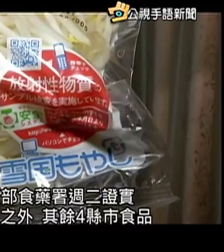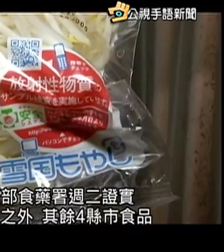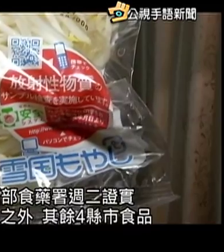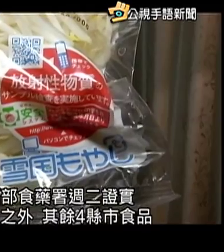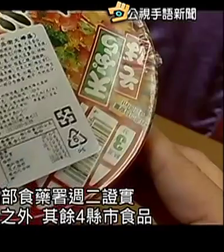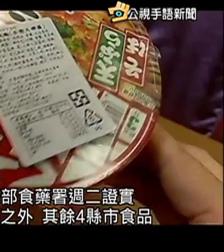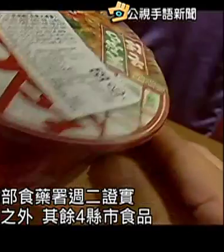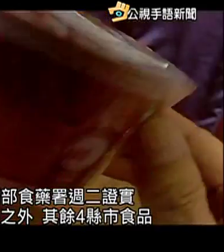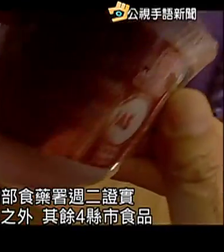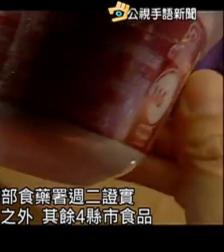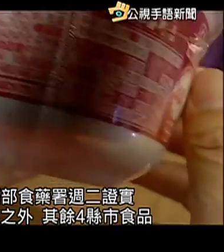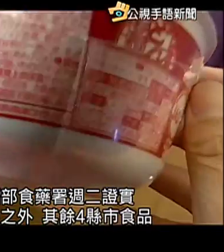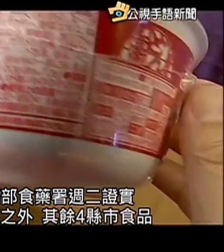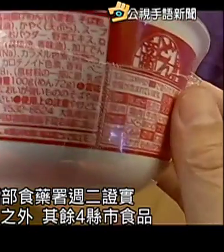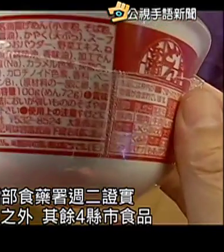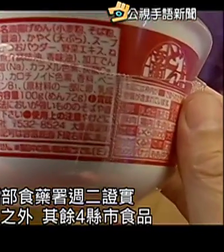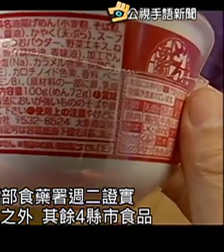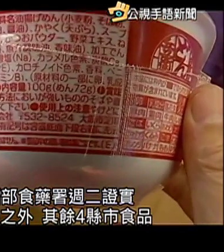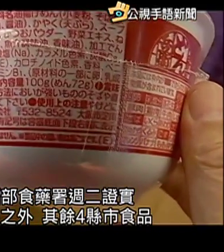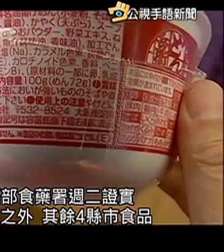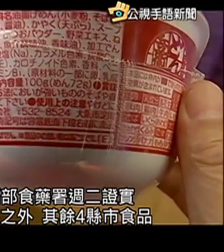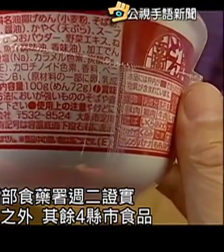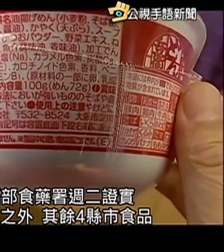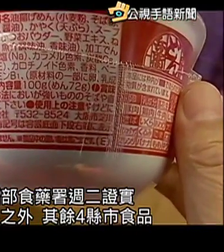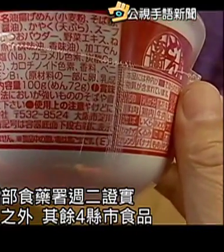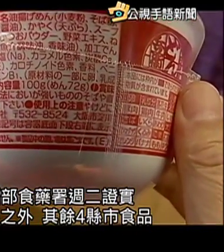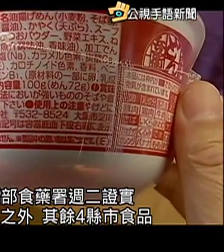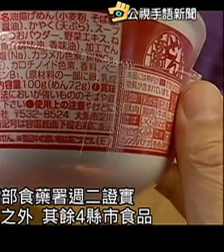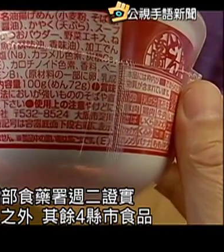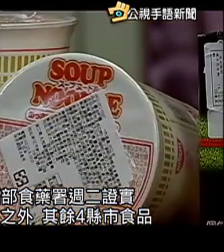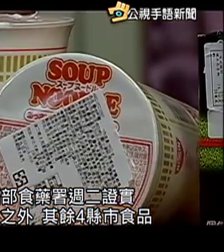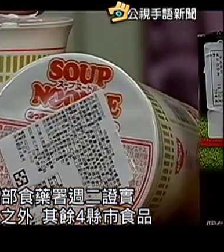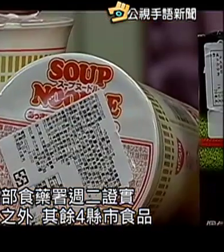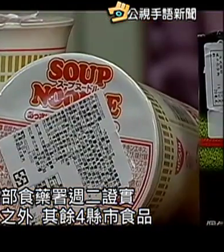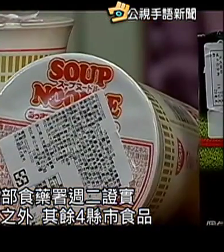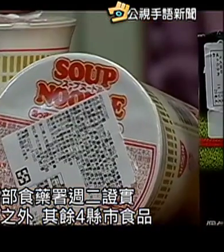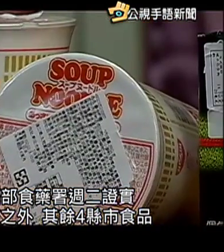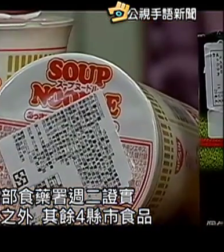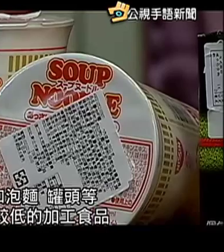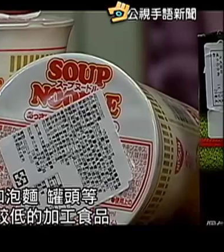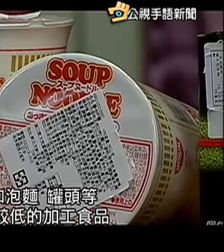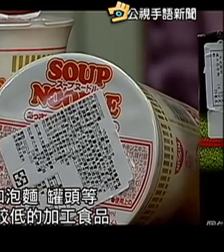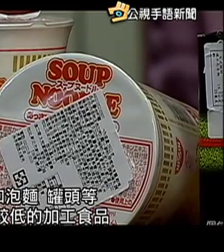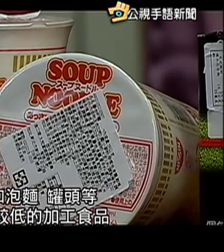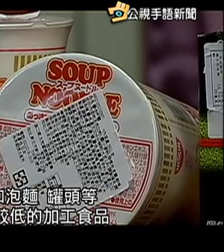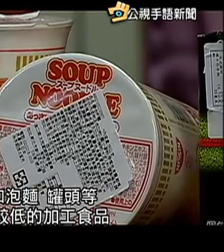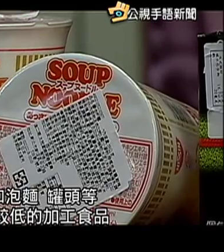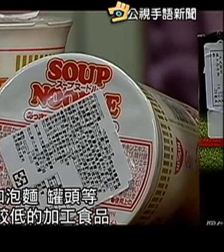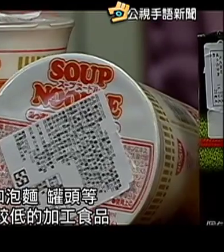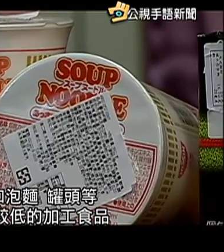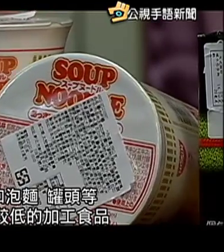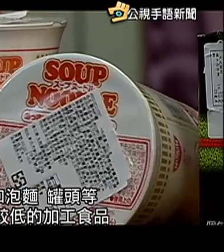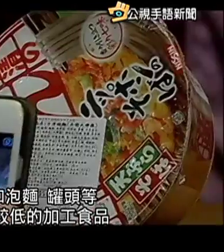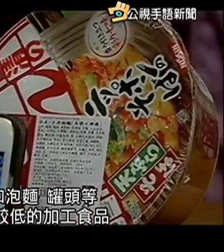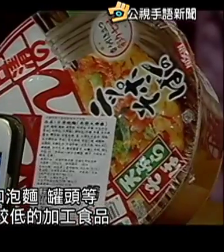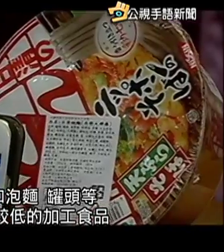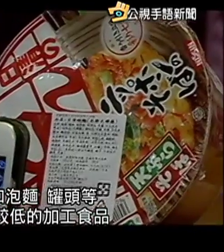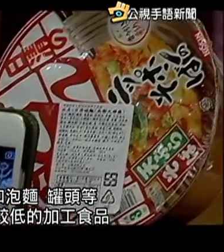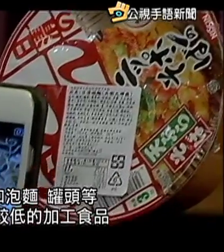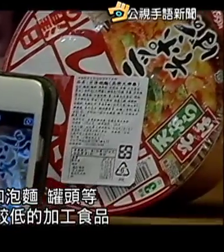药署周二证实，除了福岛县之外，其余4县市食品，例如泡面、罐头等风险较低的加工食品，可望